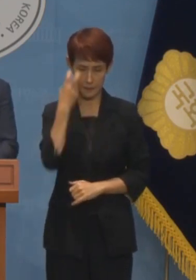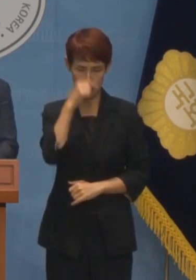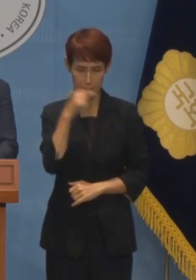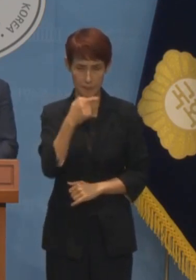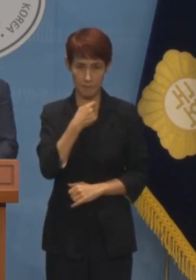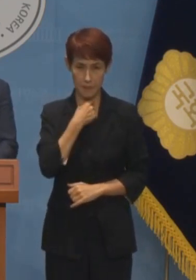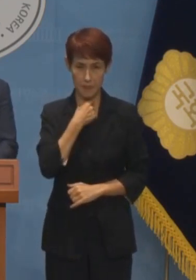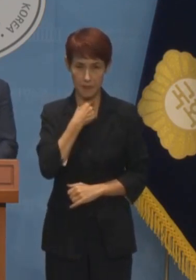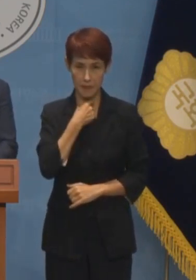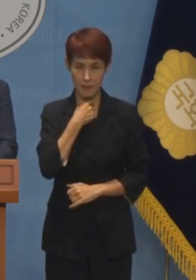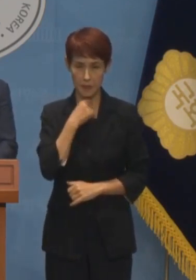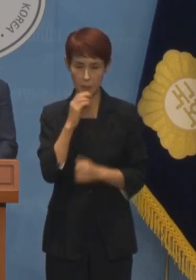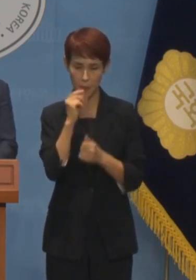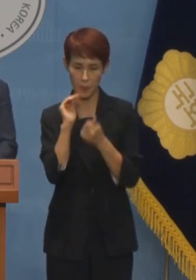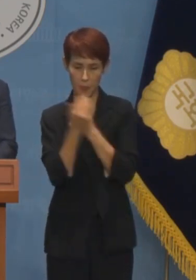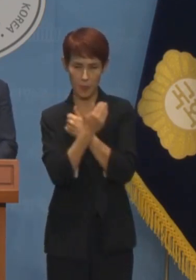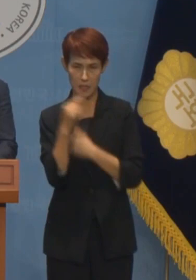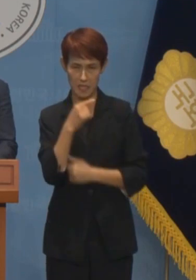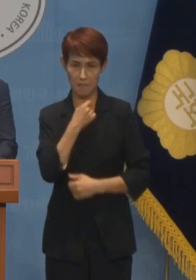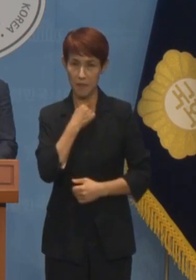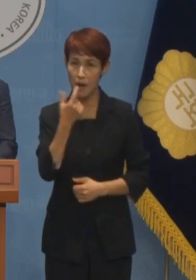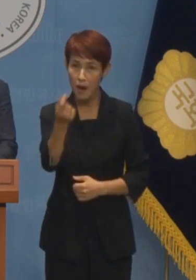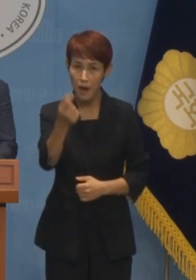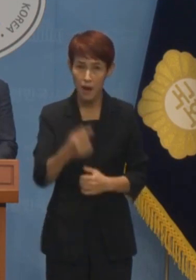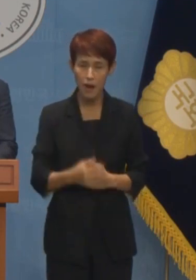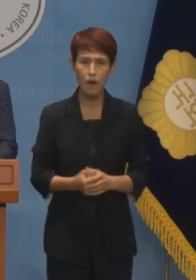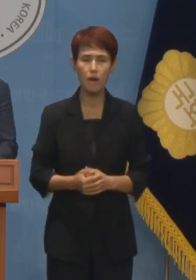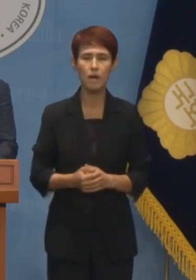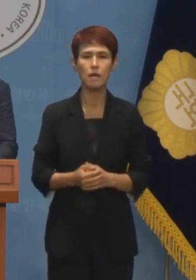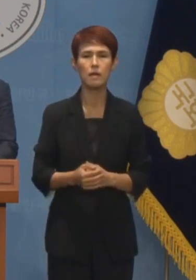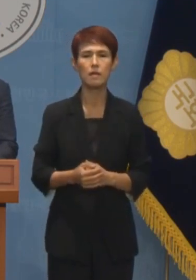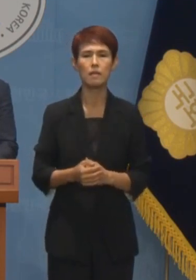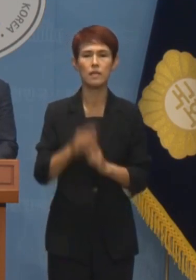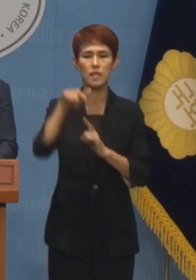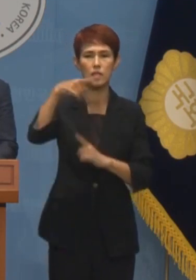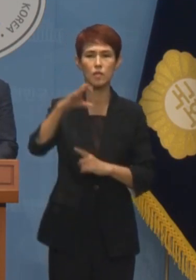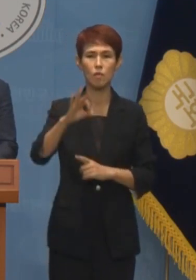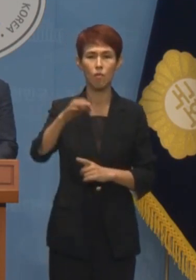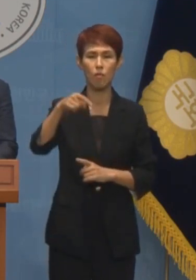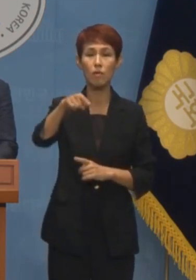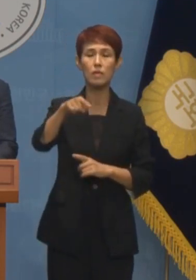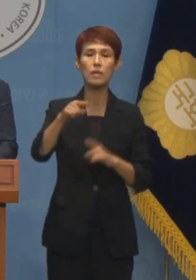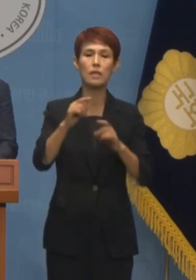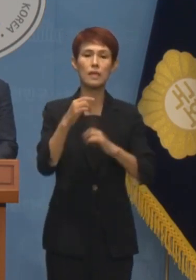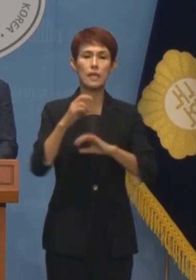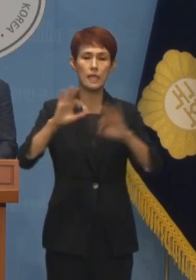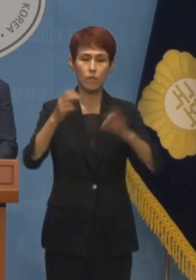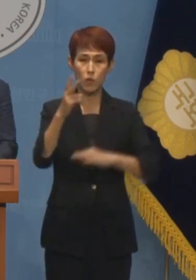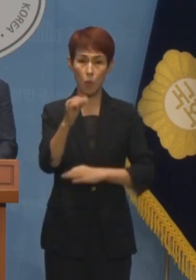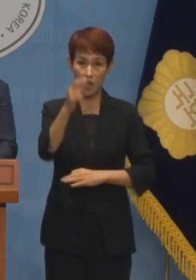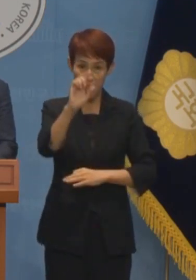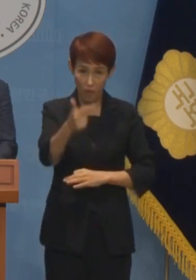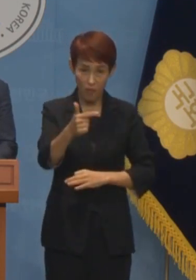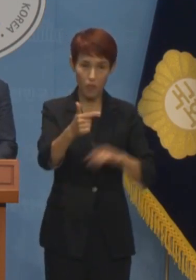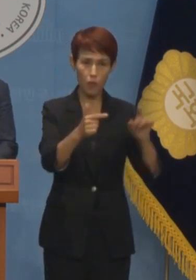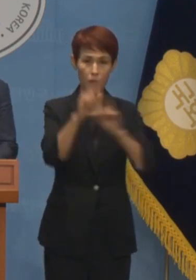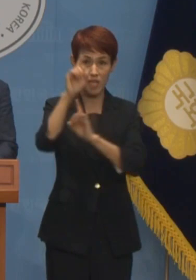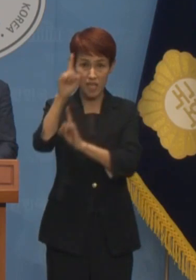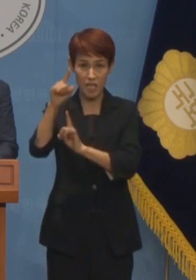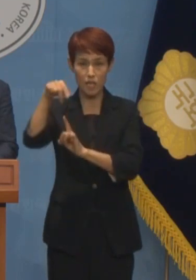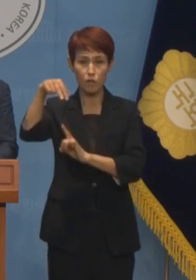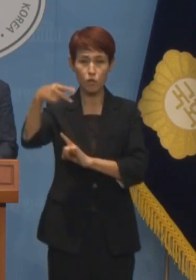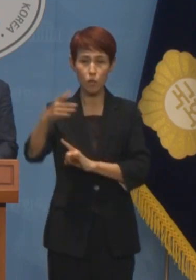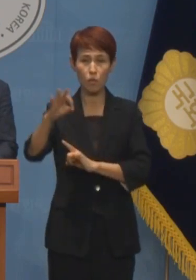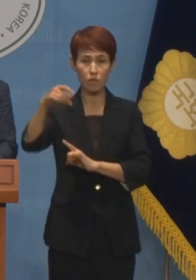이종섭 전 장관이 해병대원 순직 사건 회수 후 김용현 경호처장과 수차례 통화한 사실은